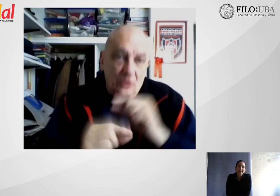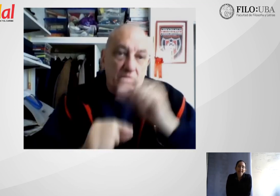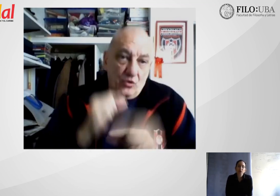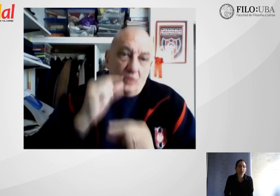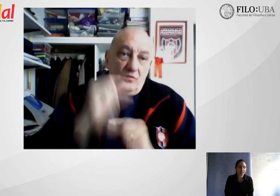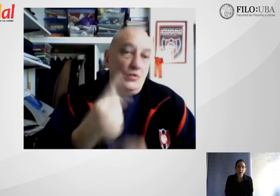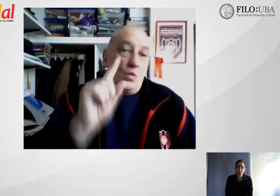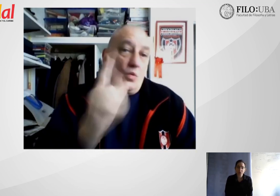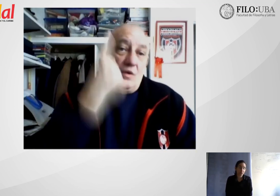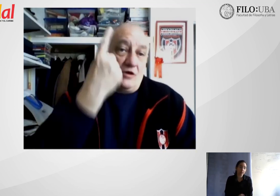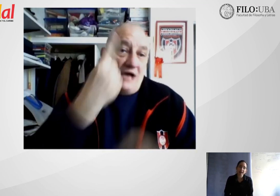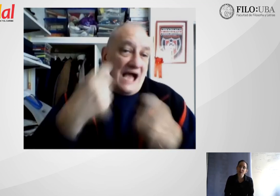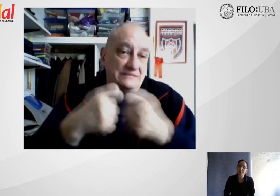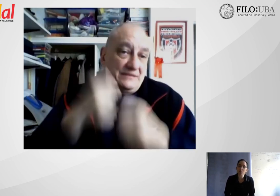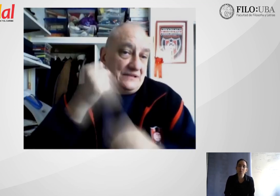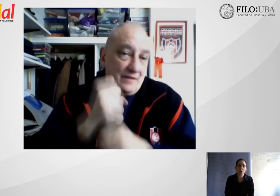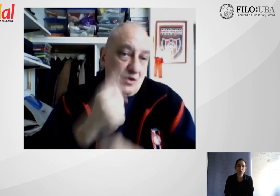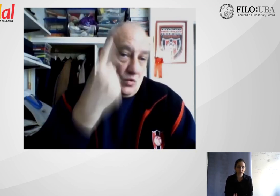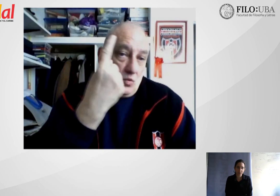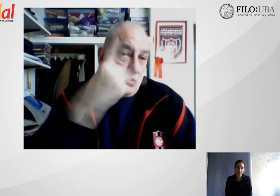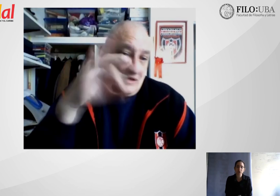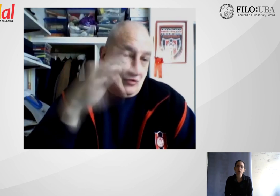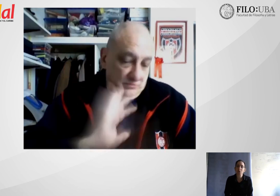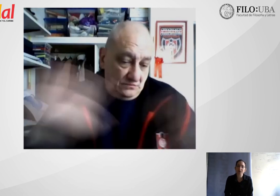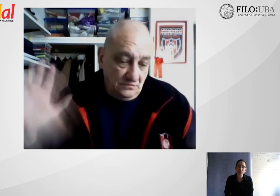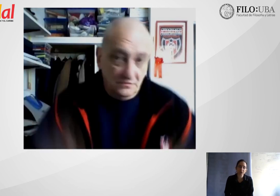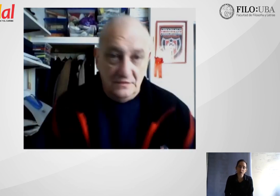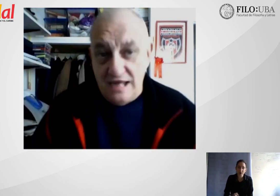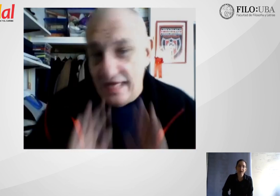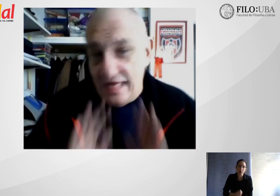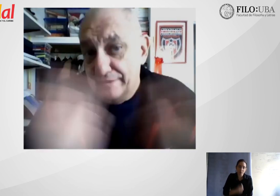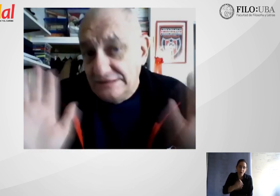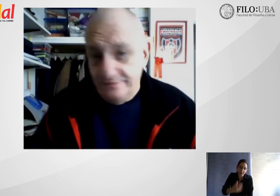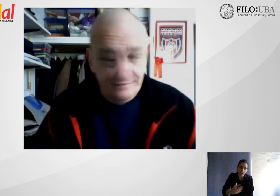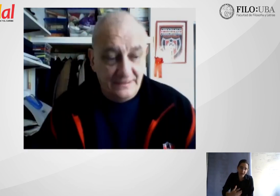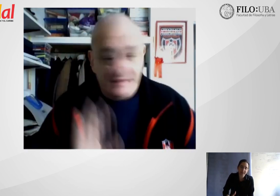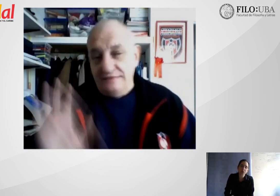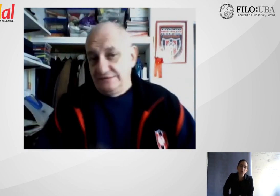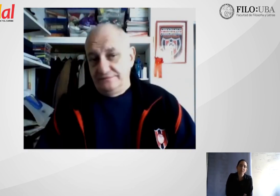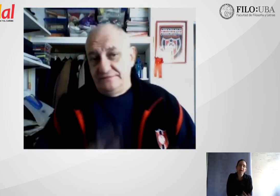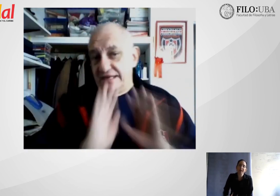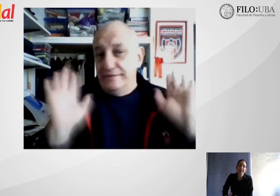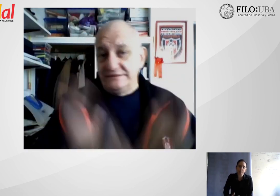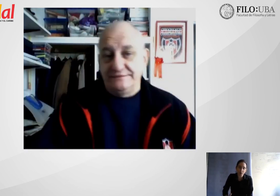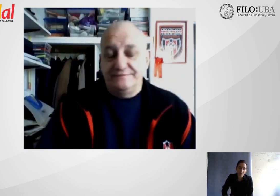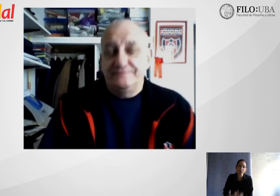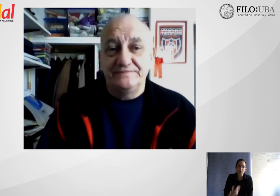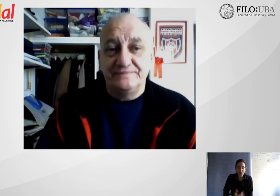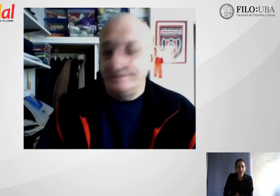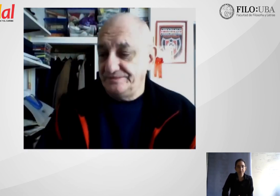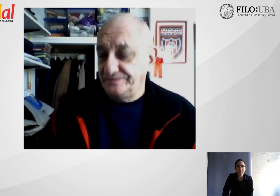para que la sociedad tenga conocimiento. Al día de hoy tiene muy poco conocimiento y nosotros como asociación, como organización, somos la única que estamos